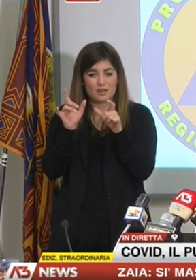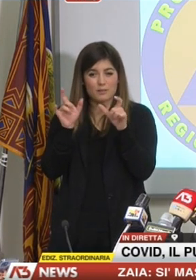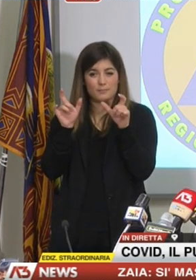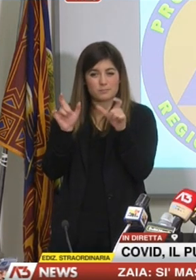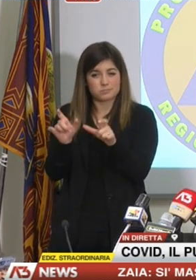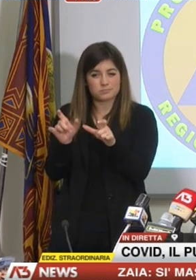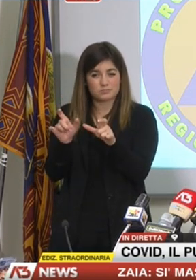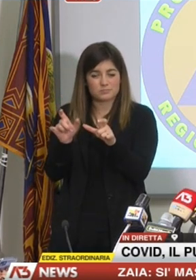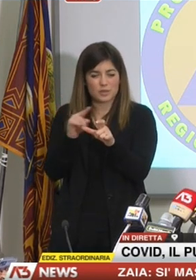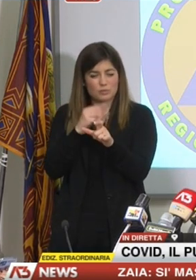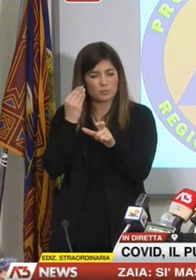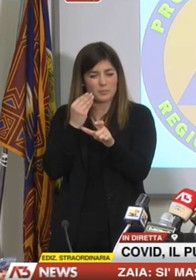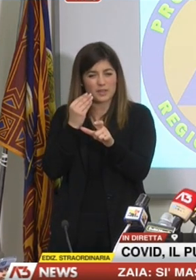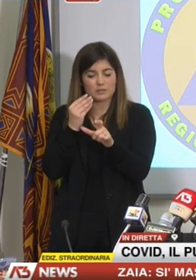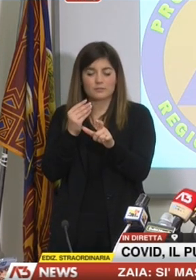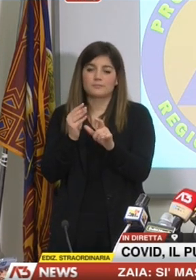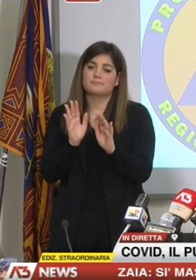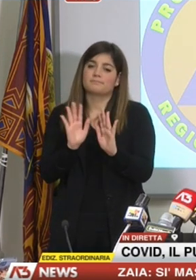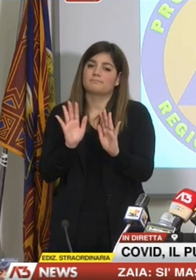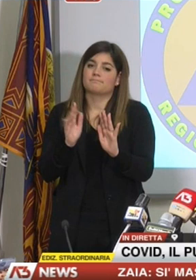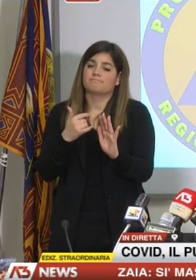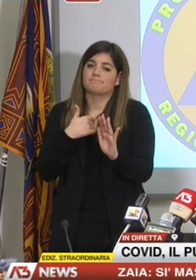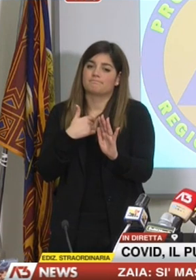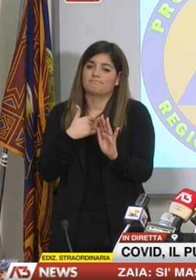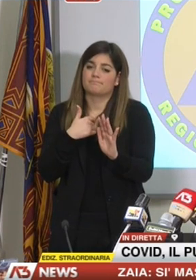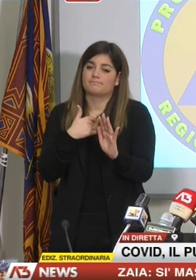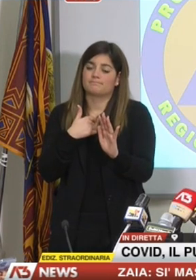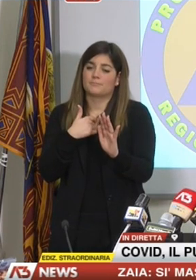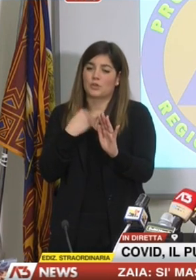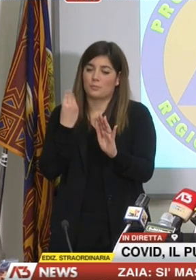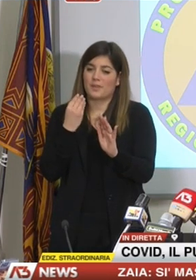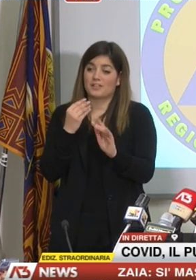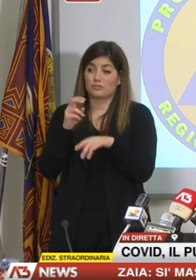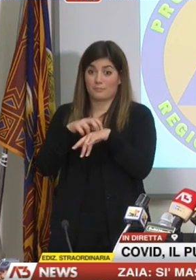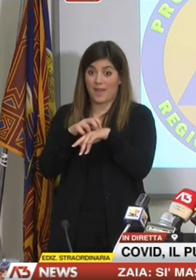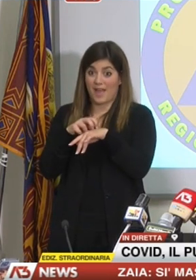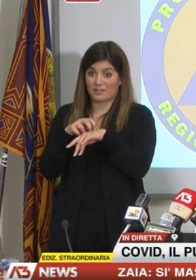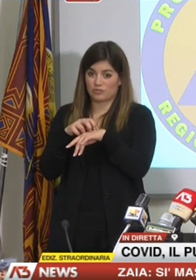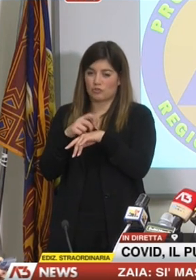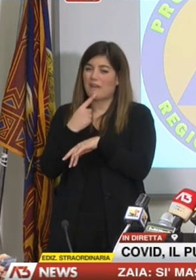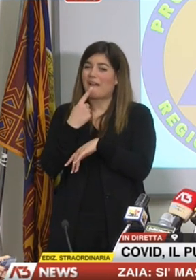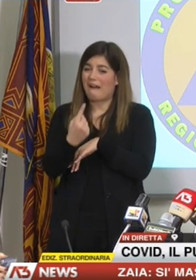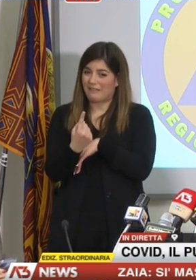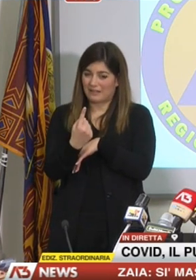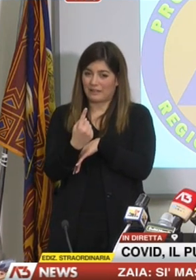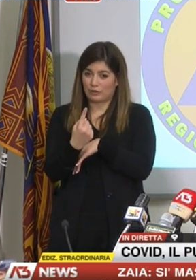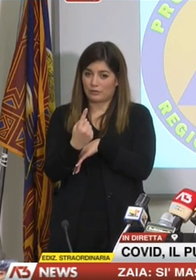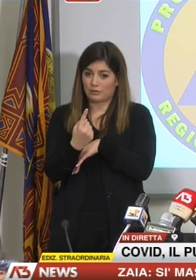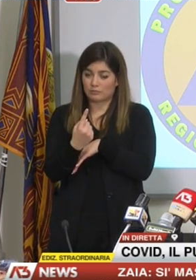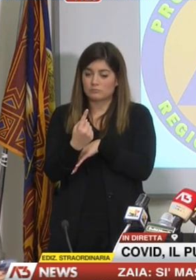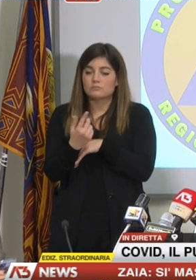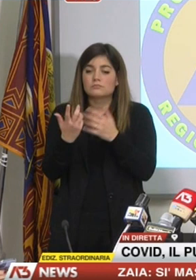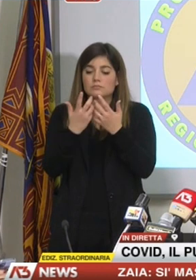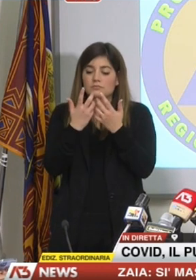espresso molti... No, guarda, non hanno espresso una preclusione, hanno posto una questione che secondo me è ragionevole che sia posta in un paese nel